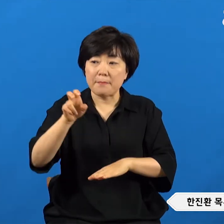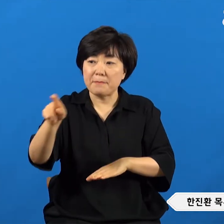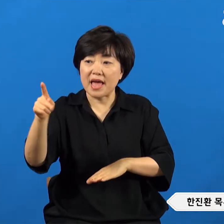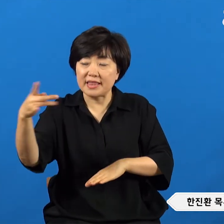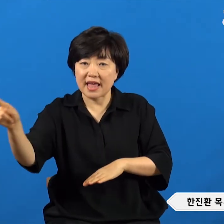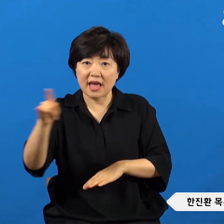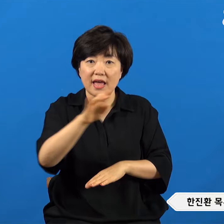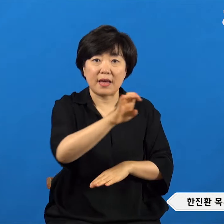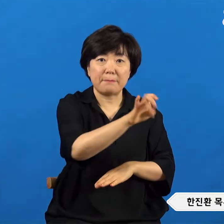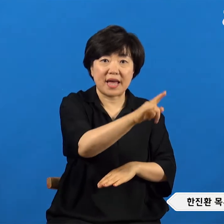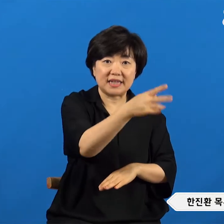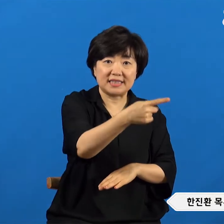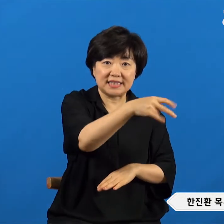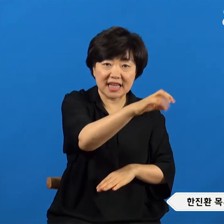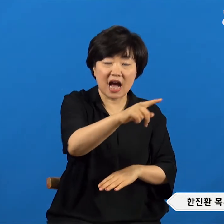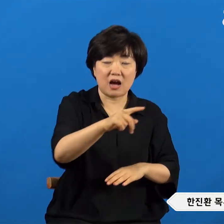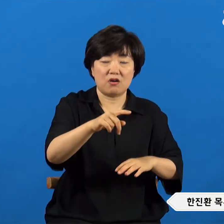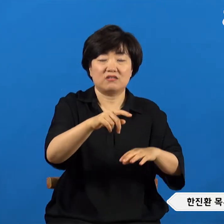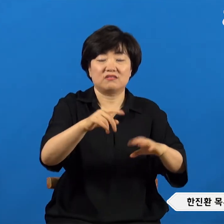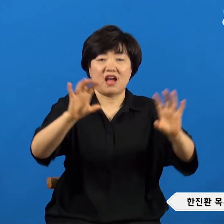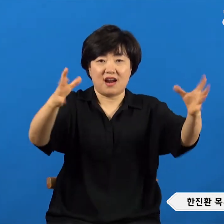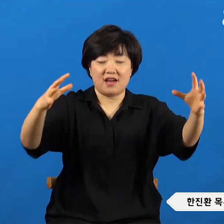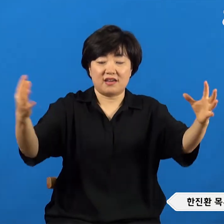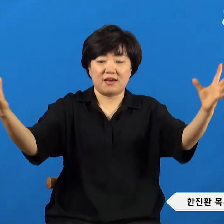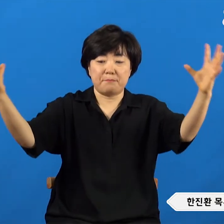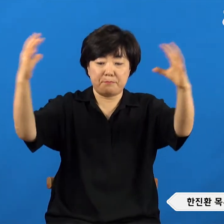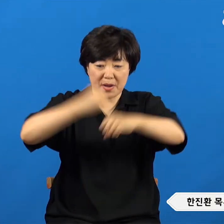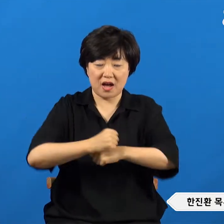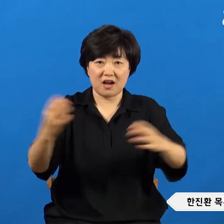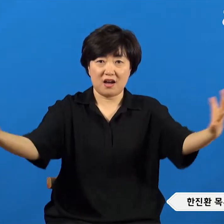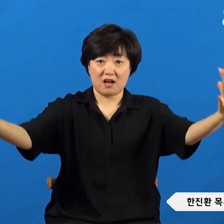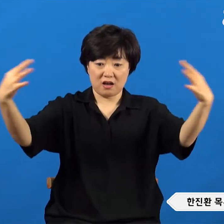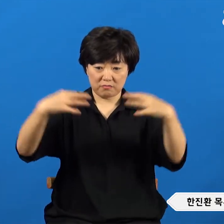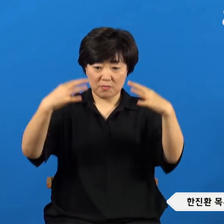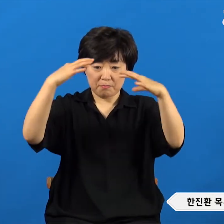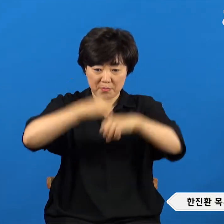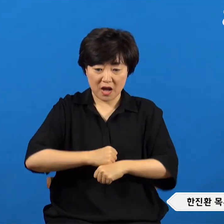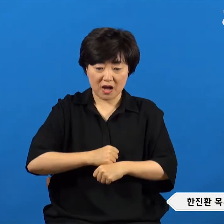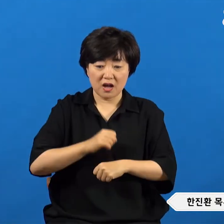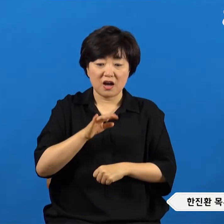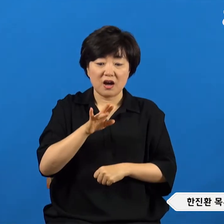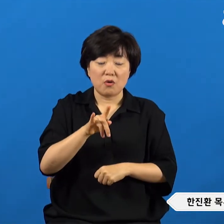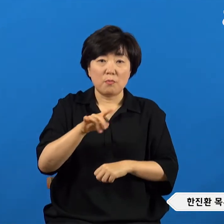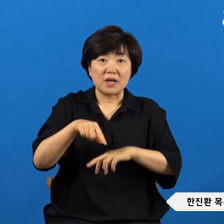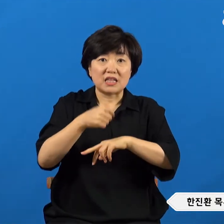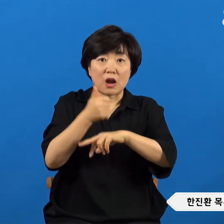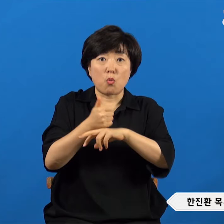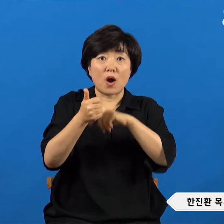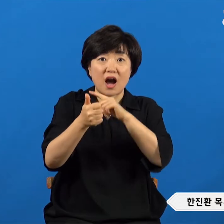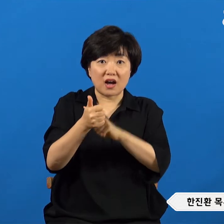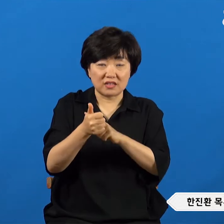페르시아 연합군에게 패망했고, 벨사살은 그날 밤에 죽임을 당하고 말았습니다.